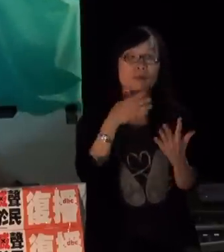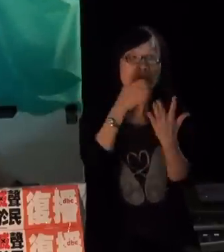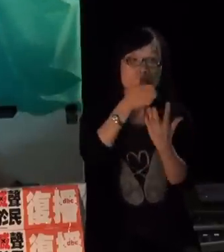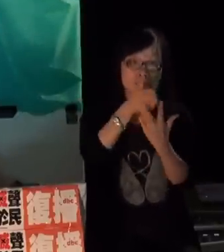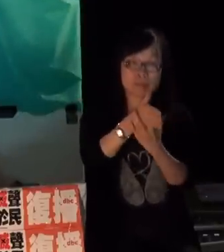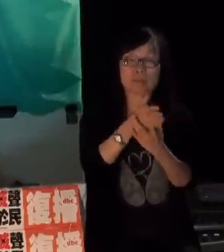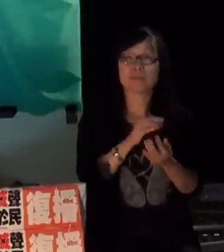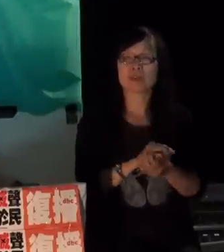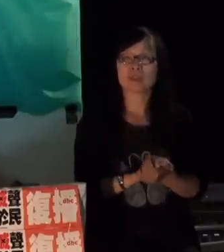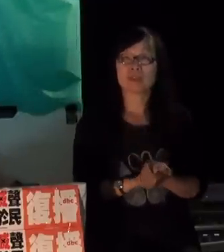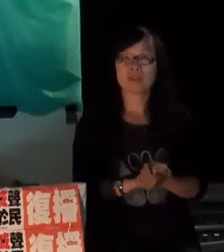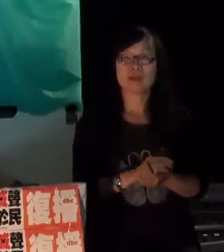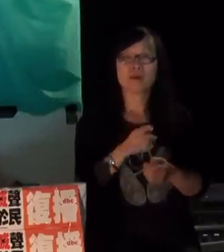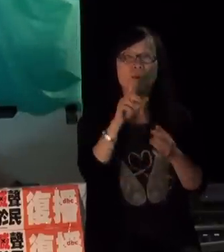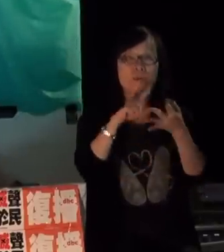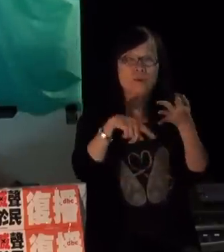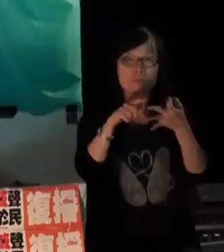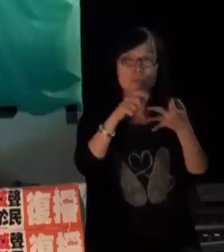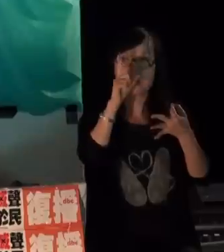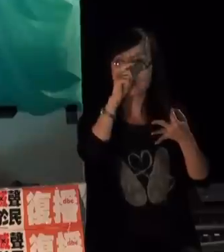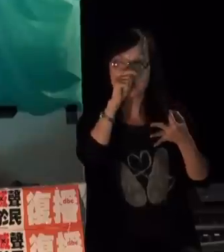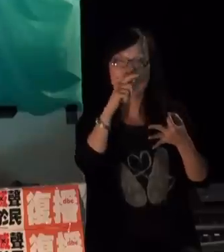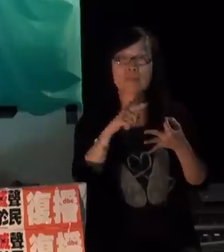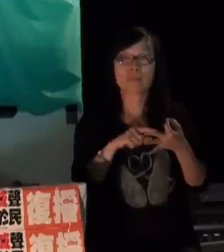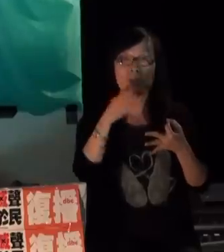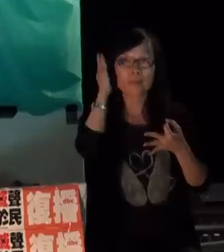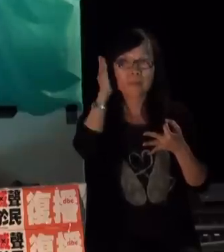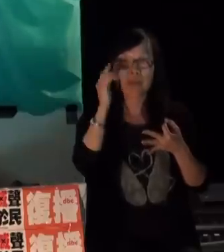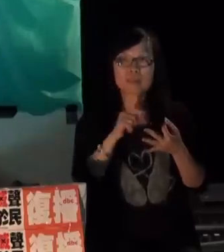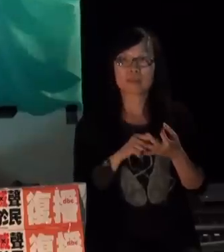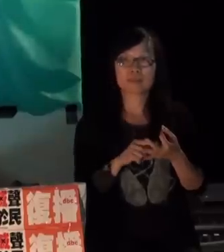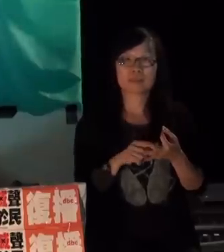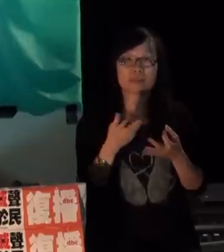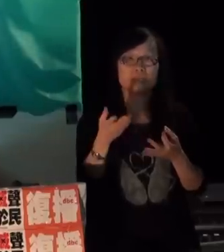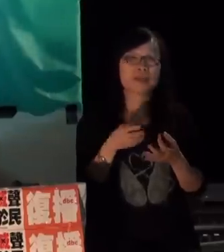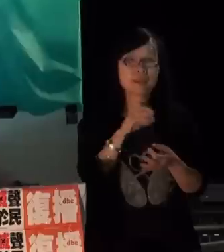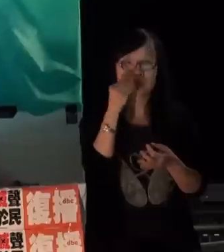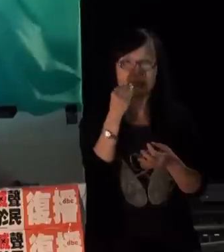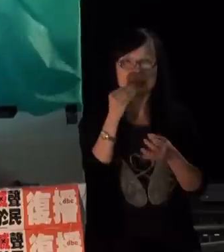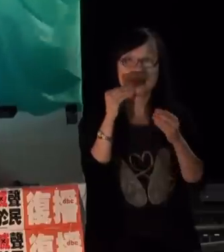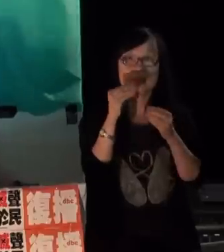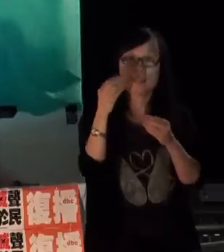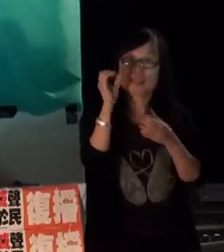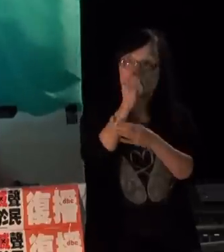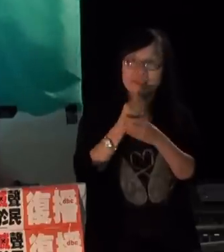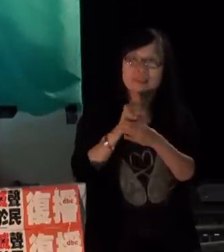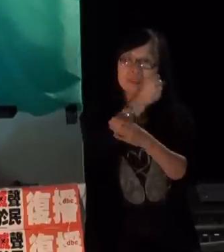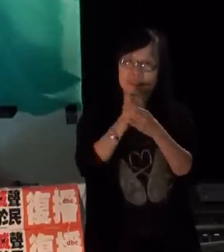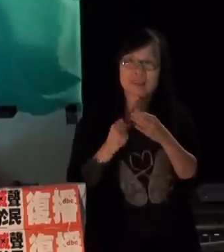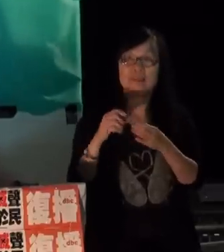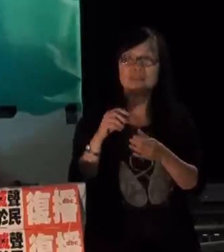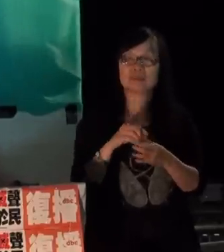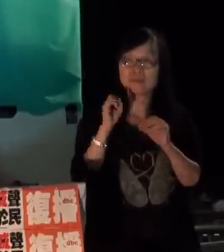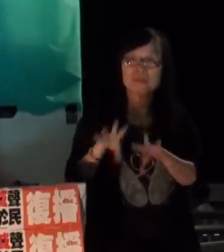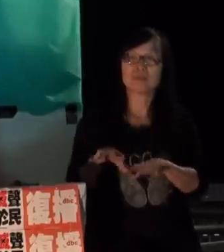好簡單啊嘛。咁呢個蘇錦良，你話係咪即係為市都嘥市？ 好似有啲問題喎，因為當初嗱，